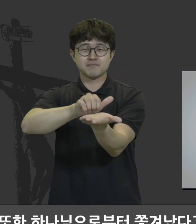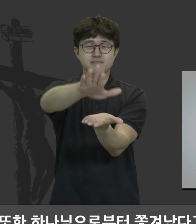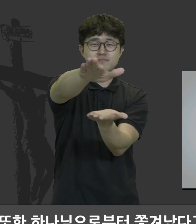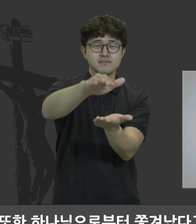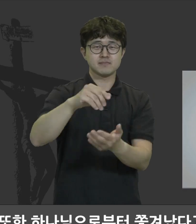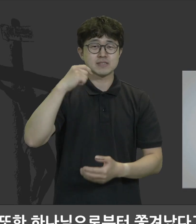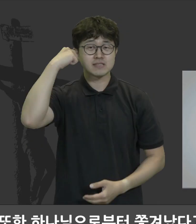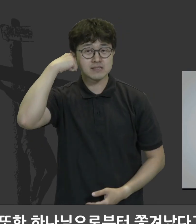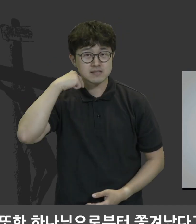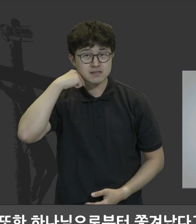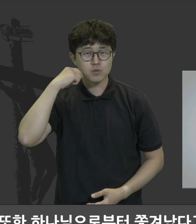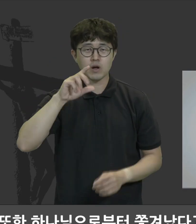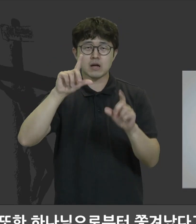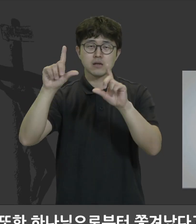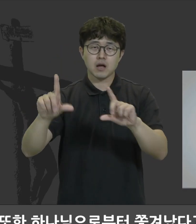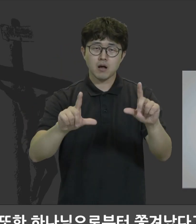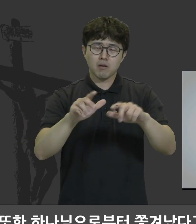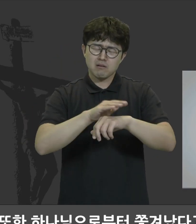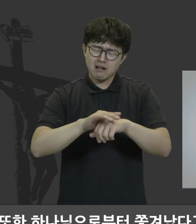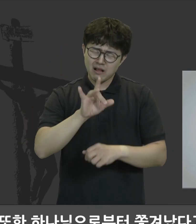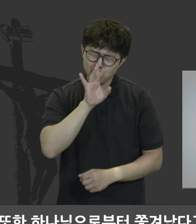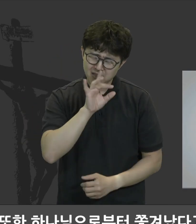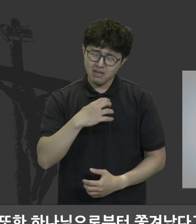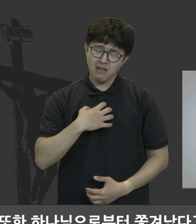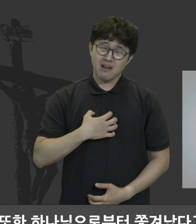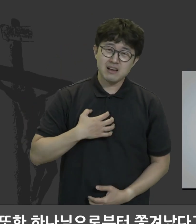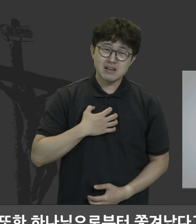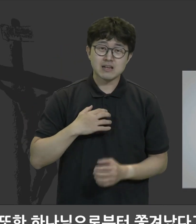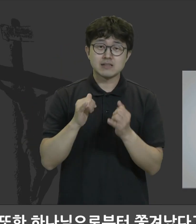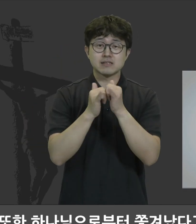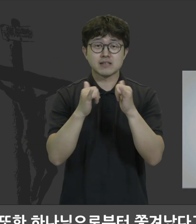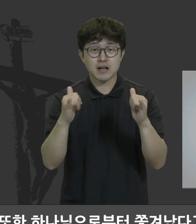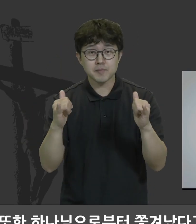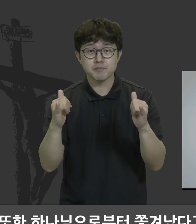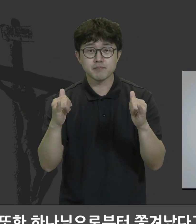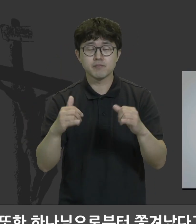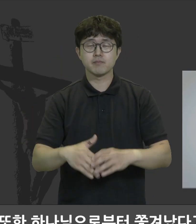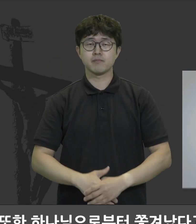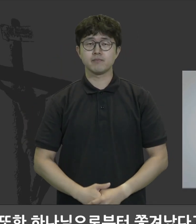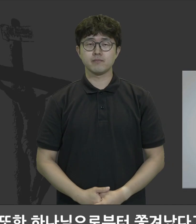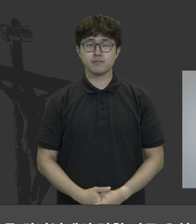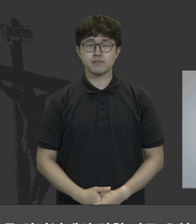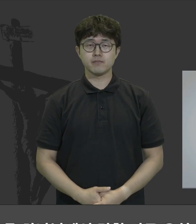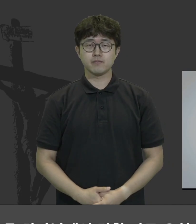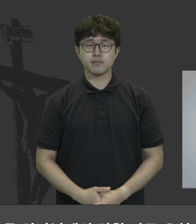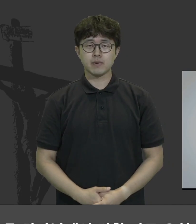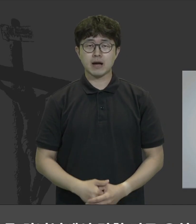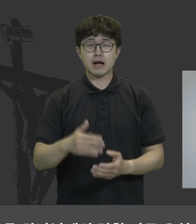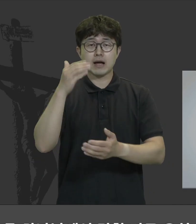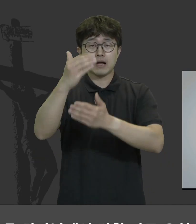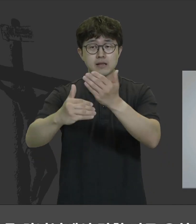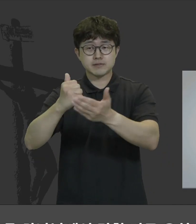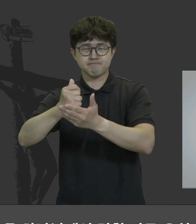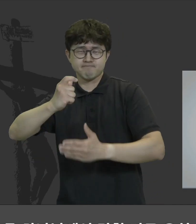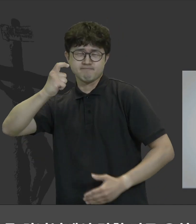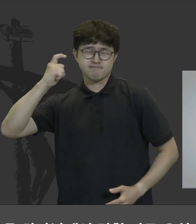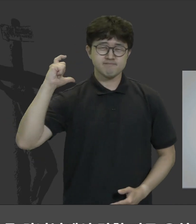느끼는 자들이나 삶이 기대한 대로 되지 않아 낙담한 자들에게 주 하나님께서 강한 자로 오실